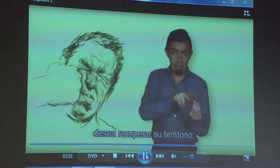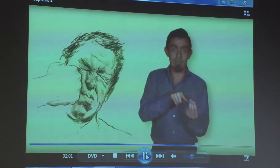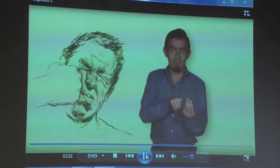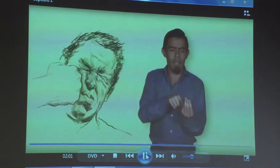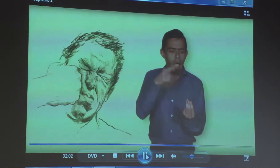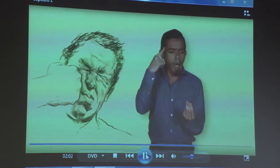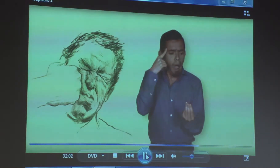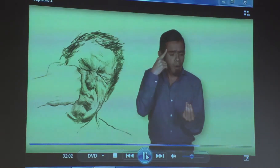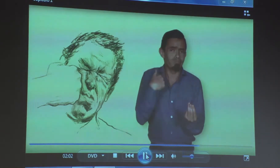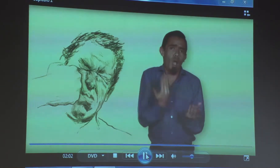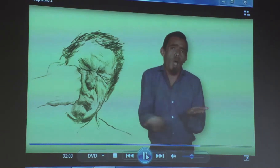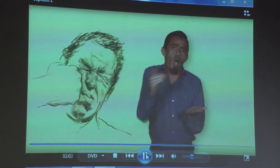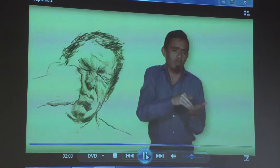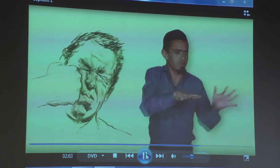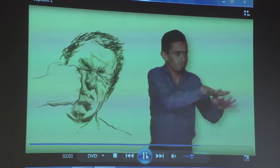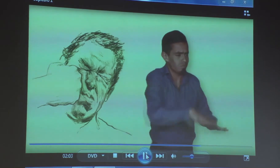territorio.